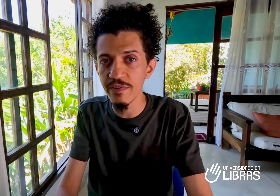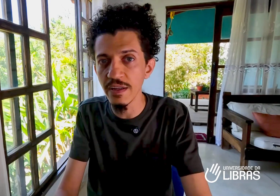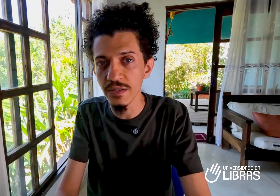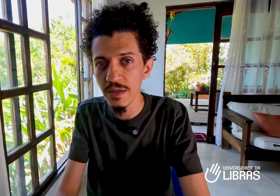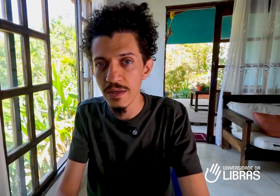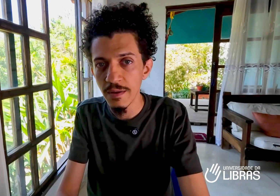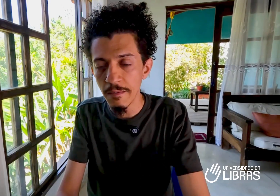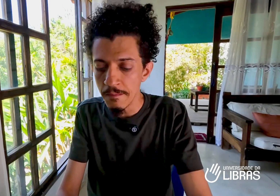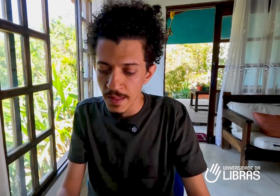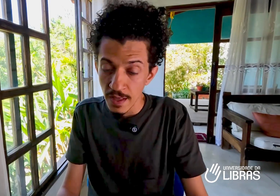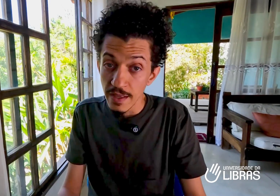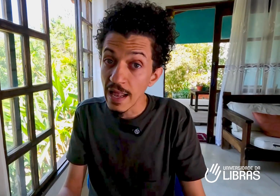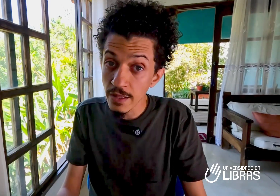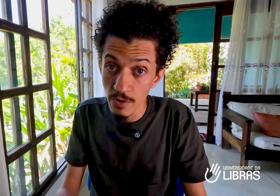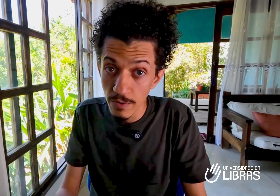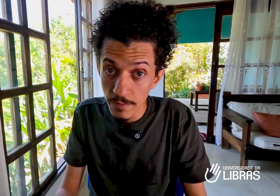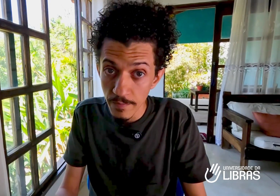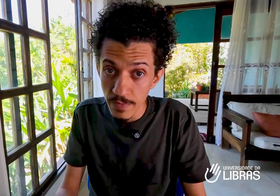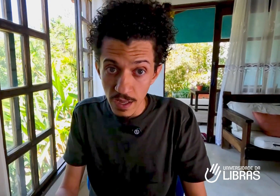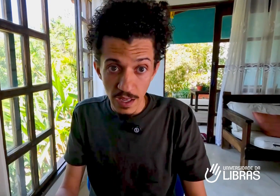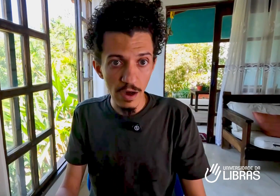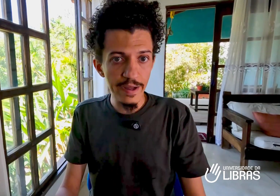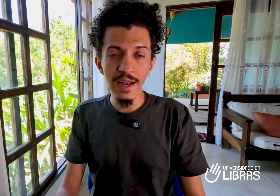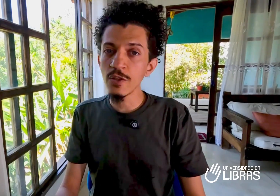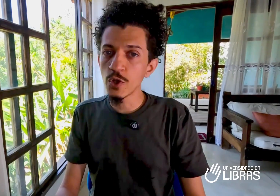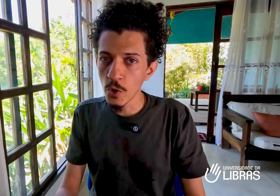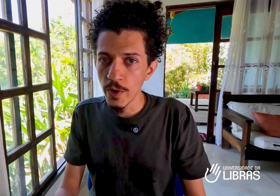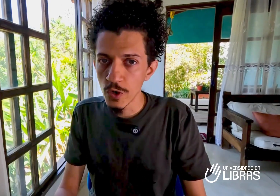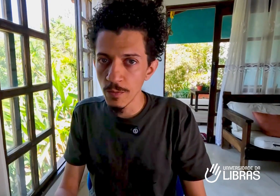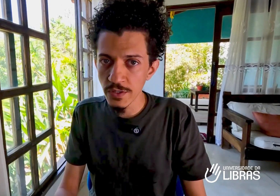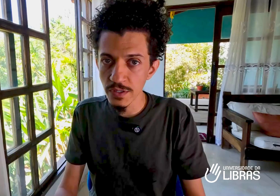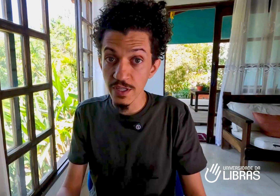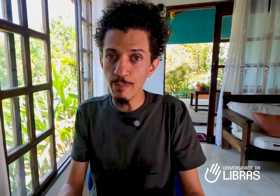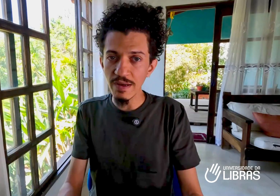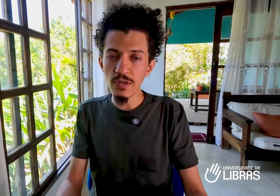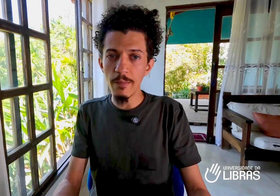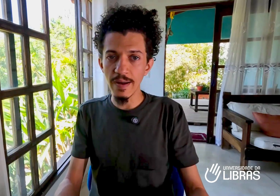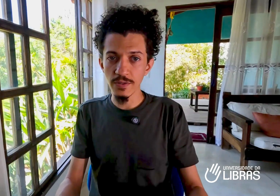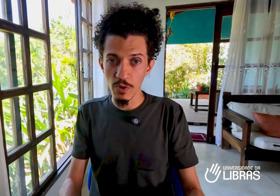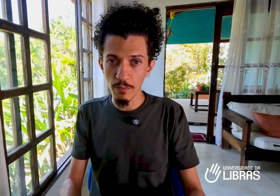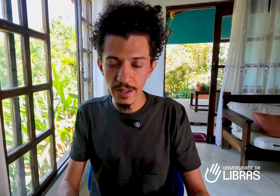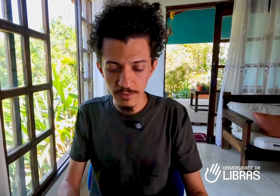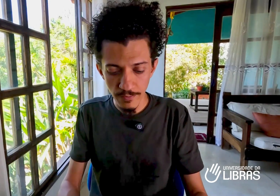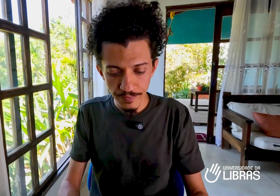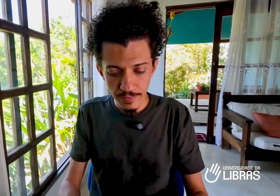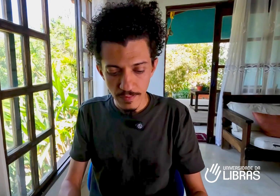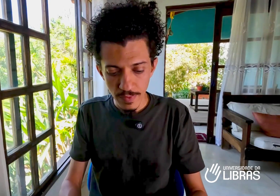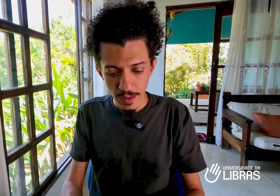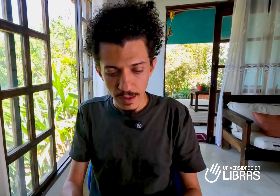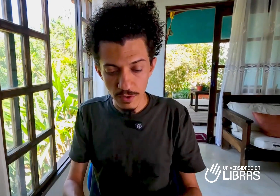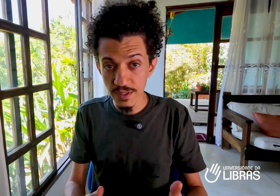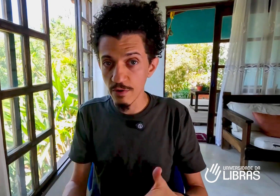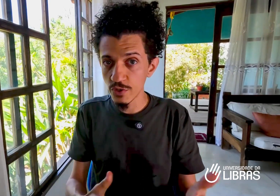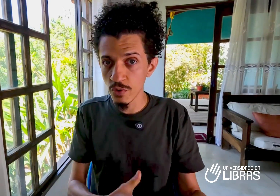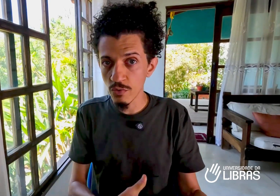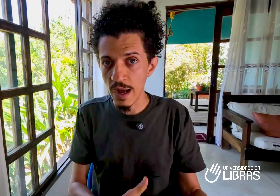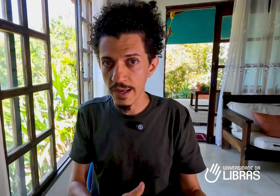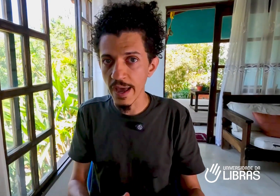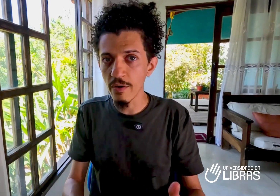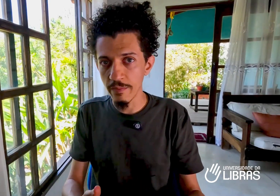feliz. E ele entrou. Na hora que ele entrou e começou a seguir o passo a passo do meu método, que eu desenvolvi junto com a Raquel, que é minha